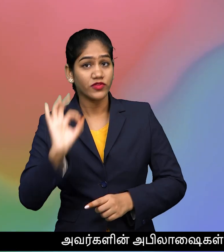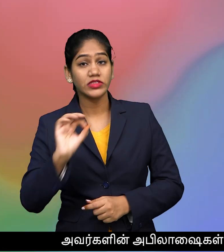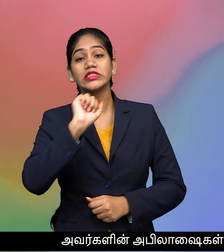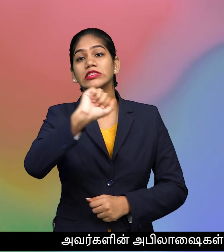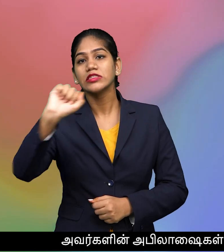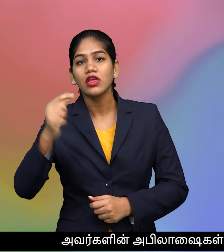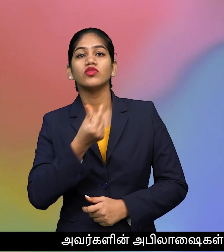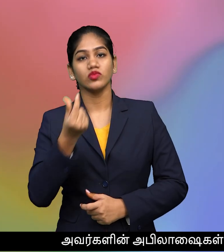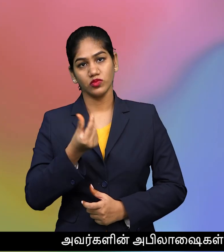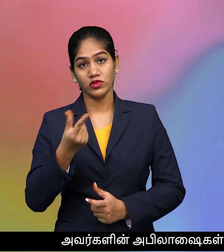ஆசைகளை நிறைவேற்ற முடியும்.